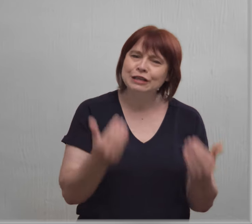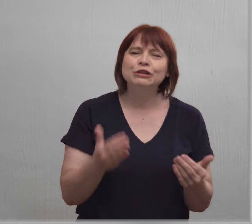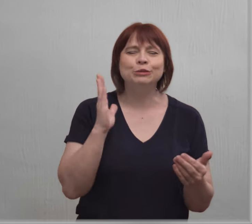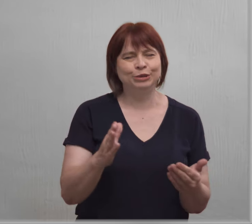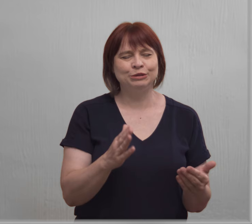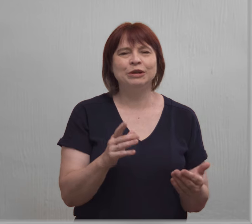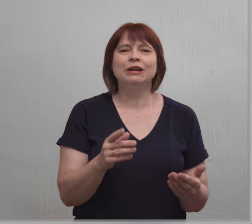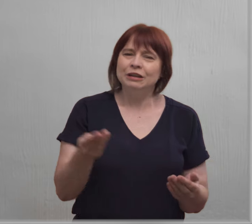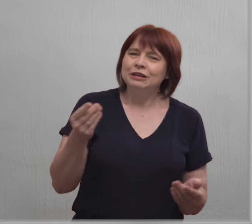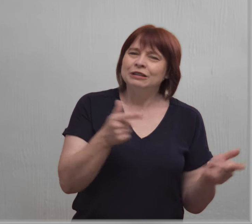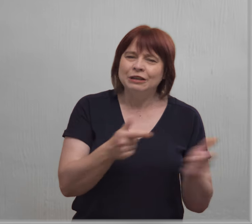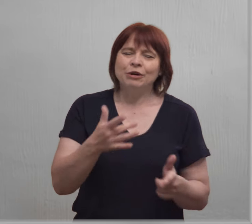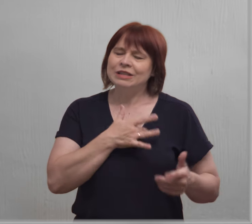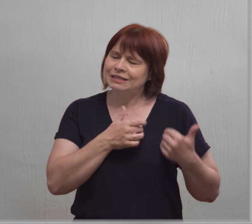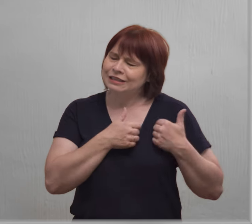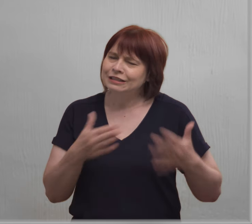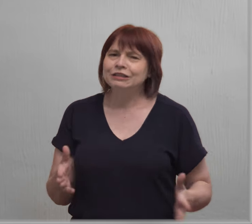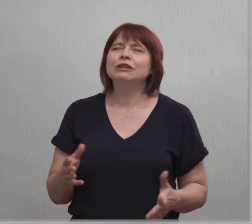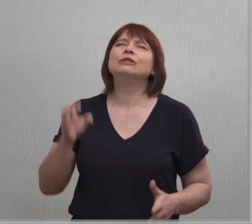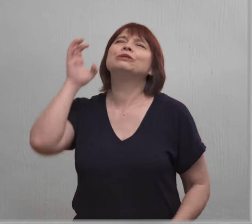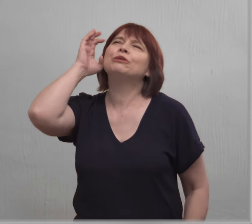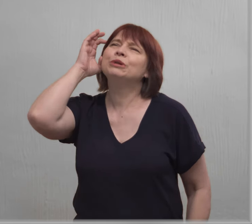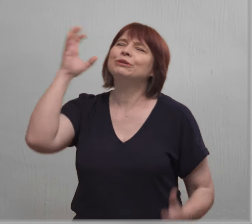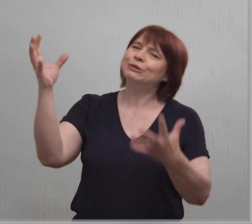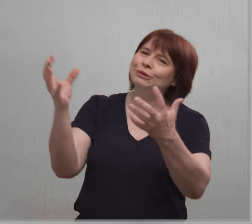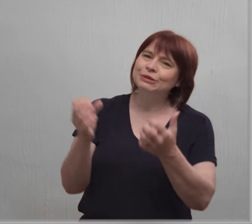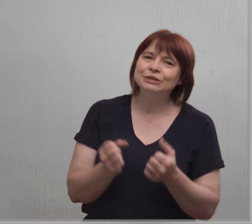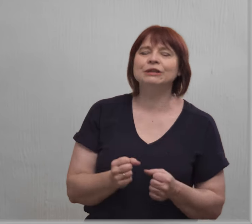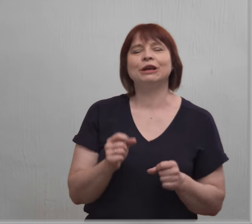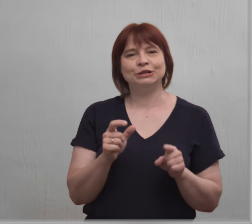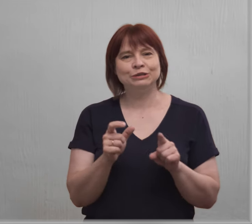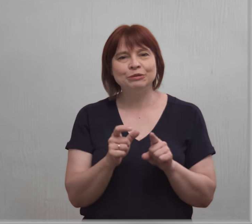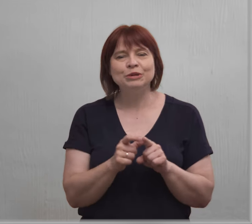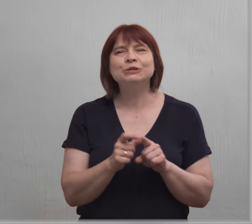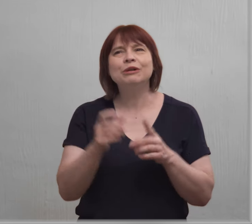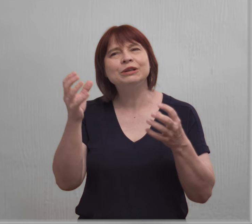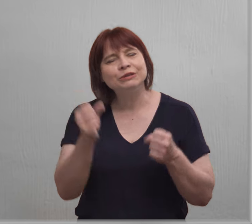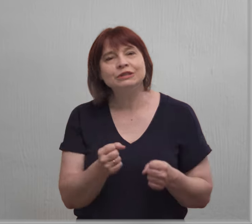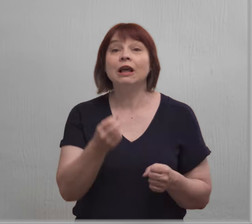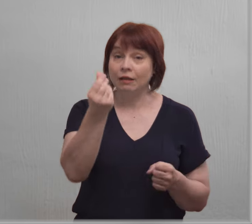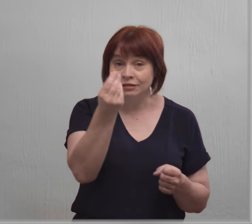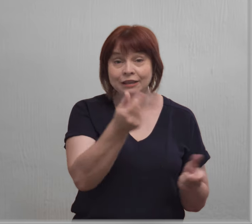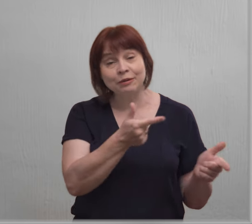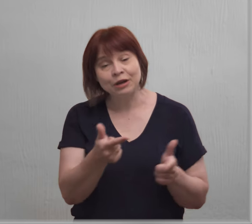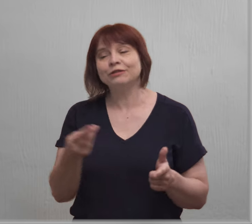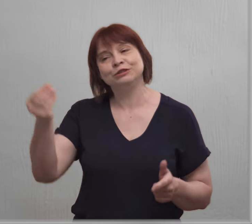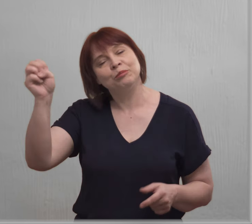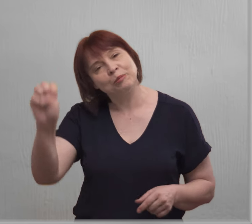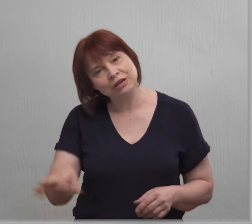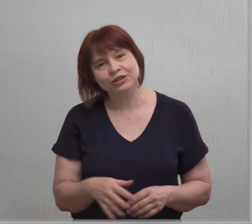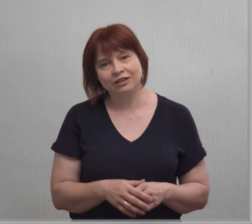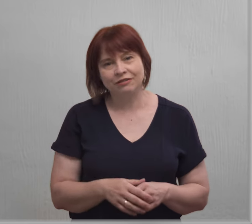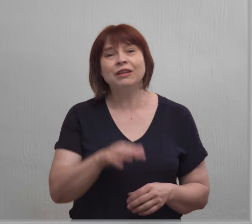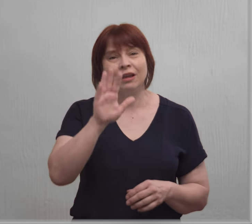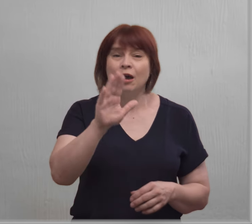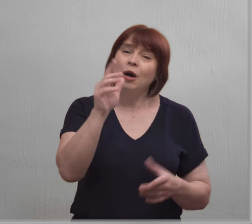тому, чтобы просто открыть свое сердце и принять все то, что Господь сегодня приготовил для каждого из нас. И